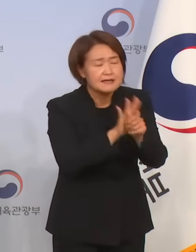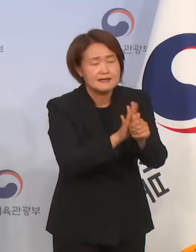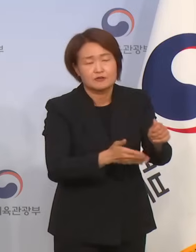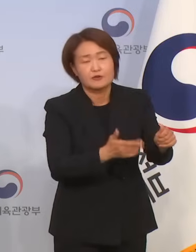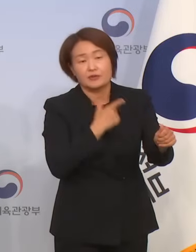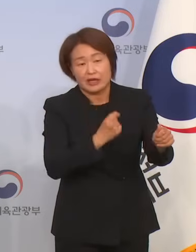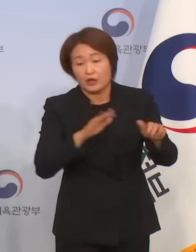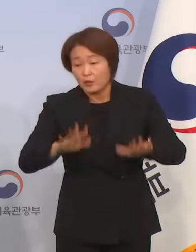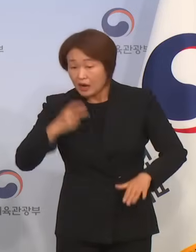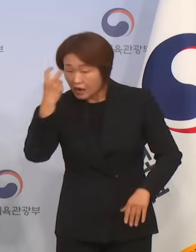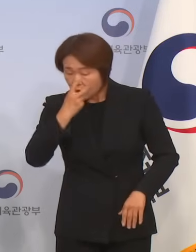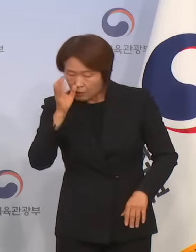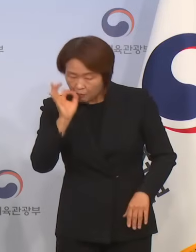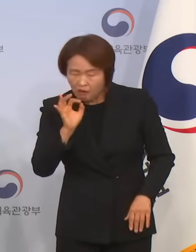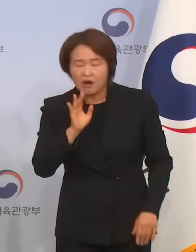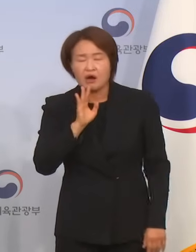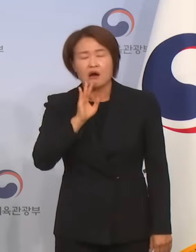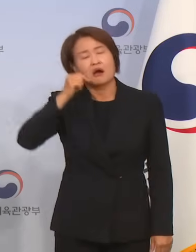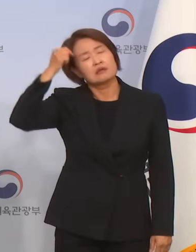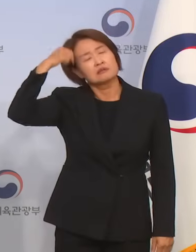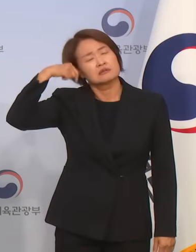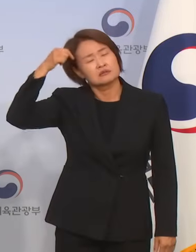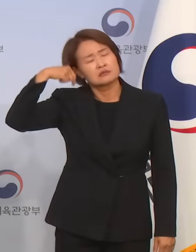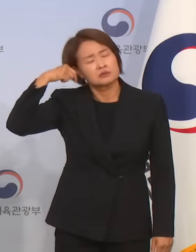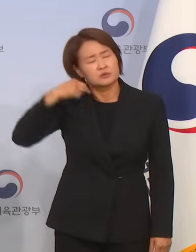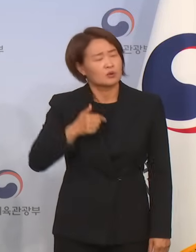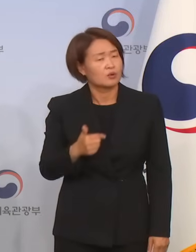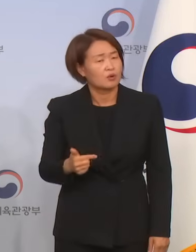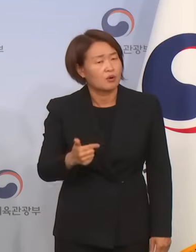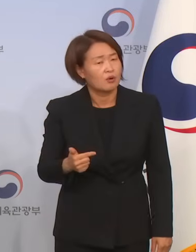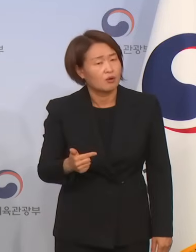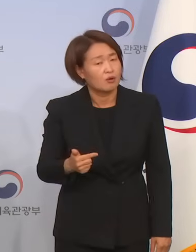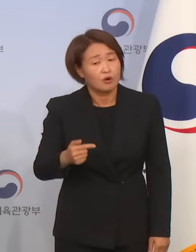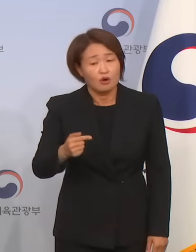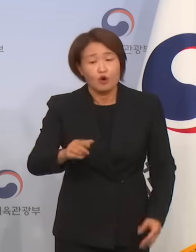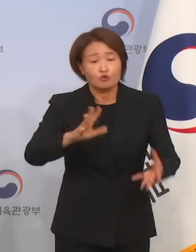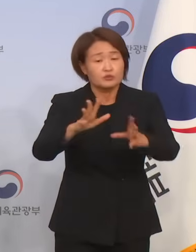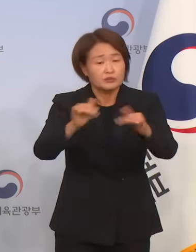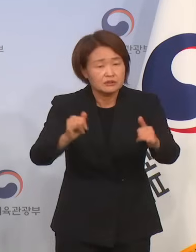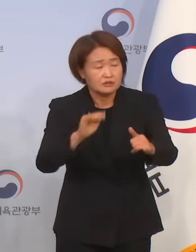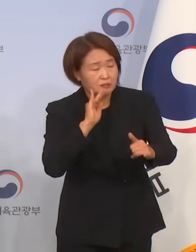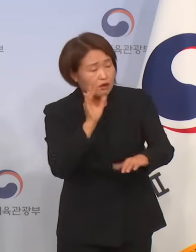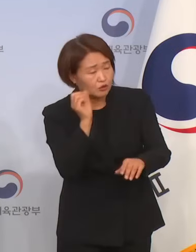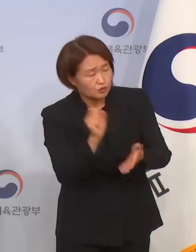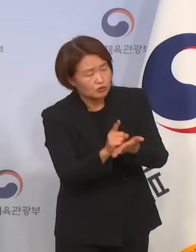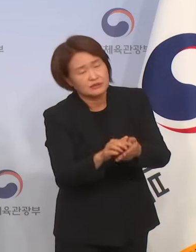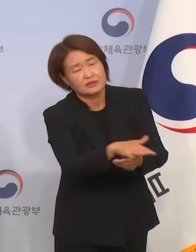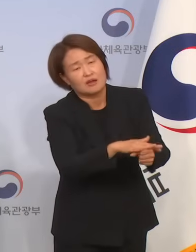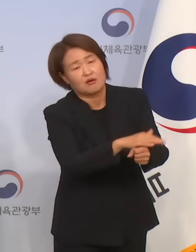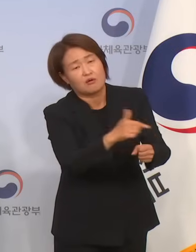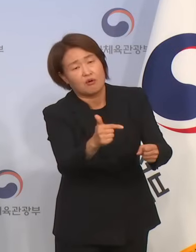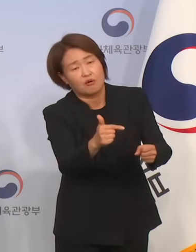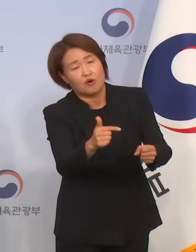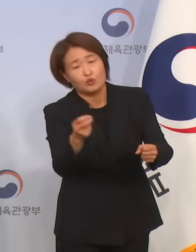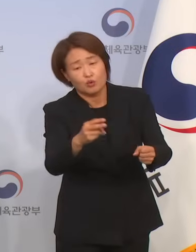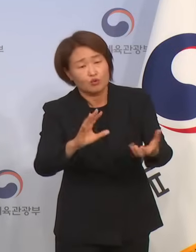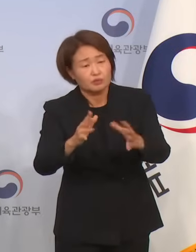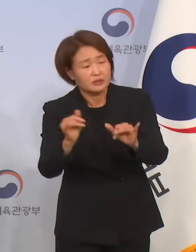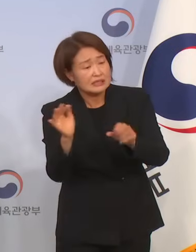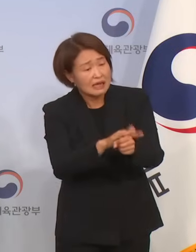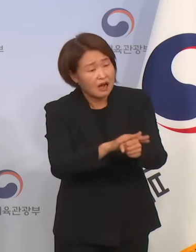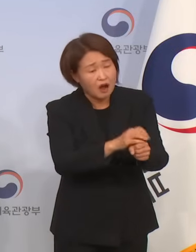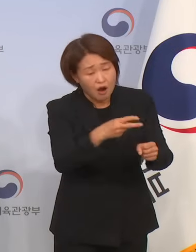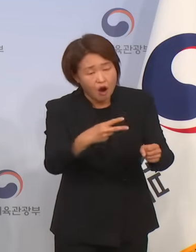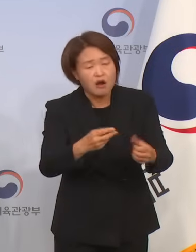제가 느낀 점은 많은 국민들이 축구협회 축구를 사랑하고 있고 축구협회에 대한 실망이 큰데